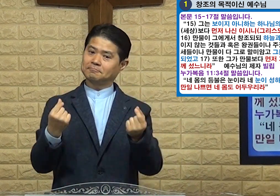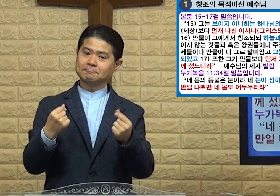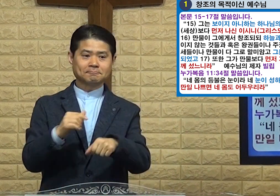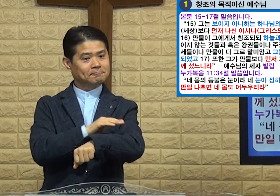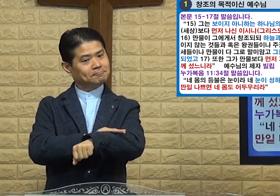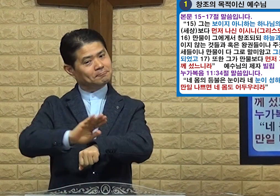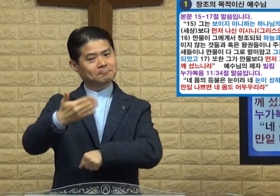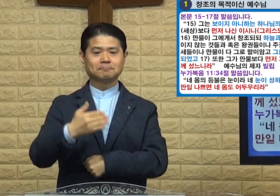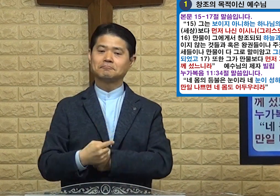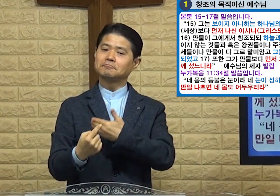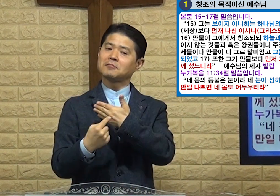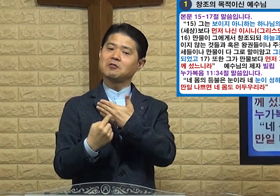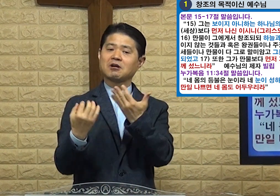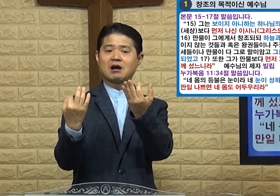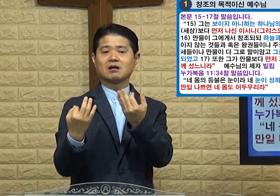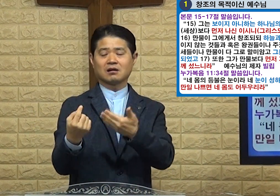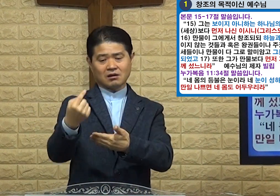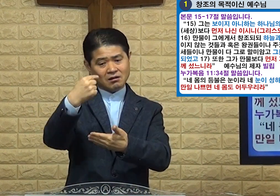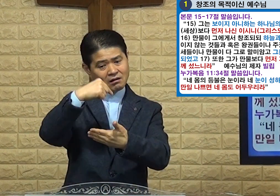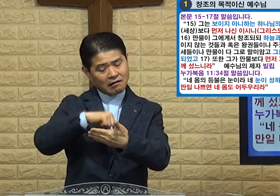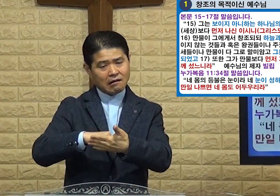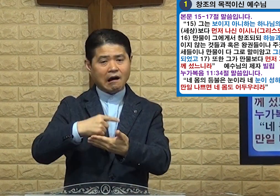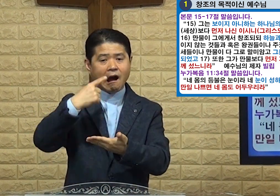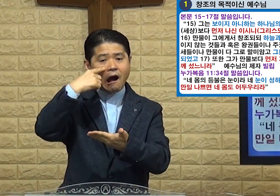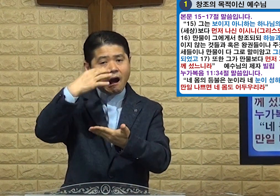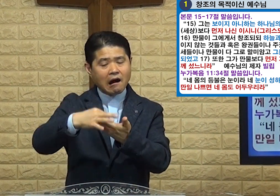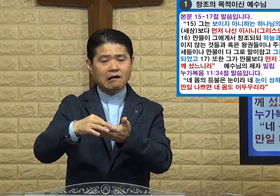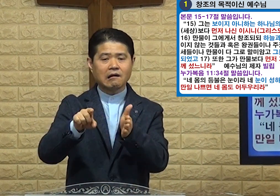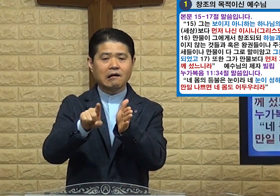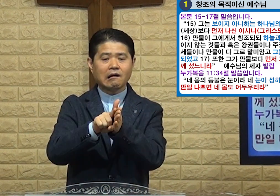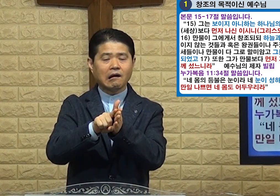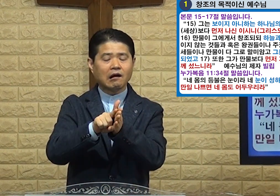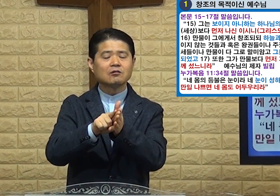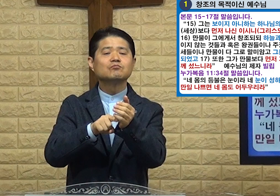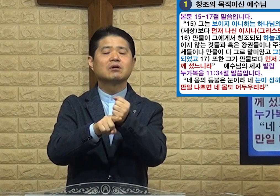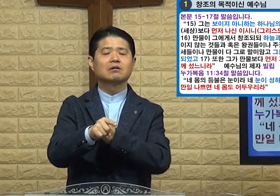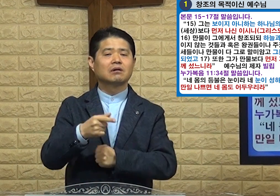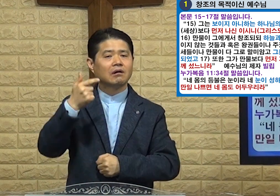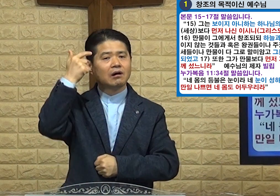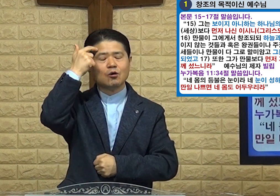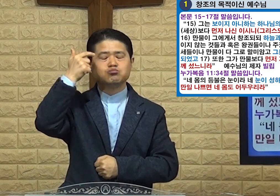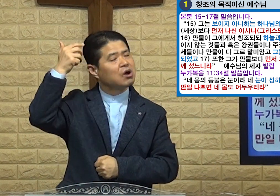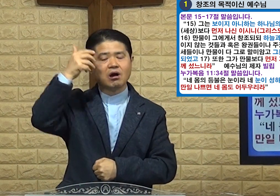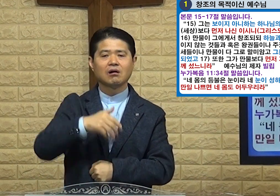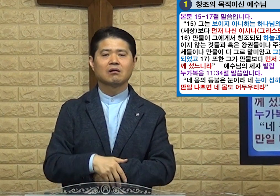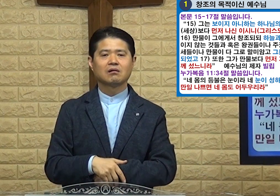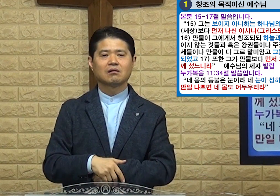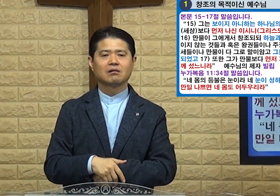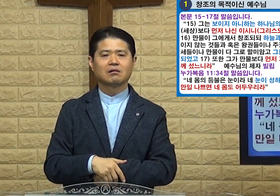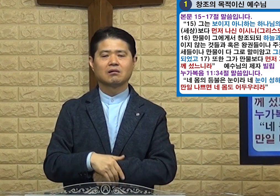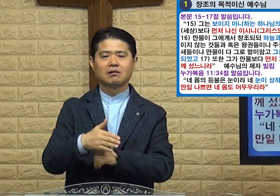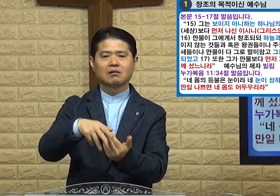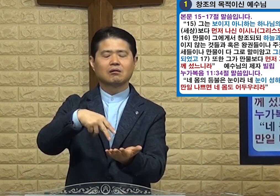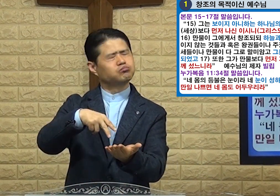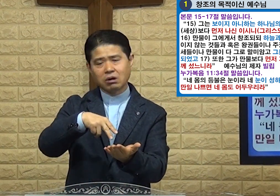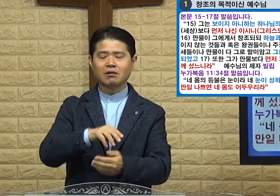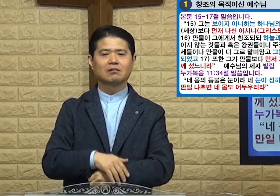것입니다. 내 믿음은 상관없어. 내 안에 것을 보지 않는다면 결국 영이 살 수 없습니다.